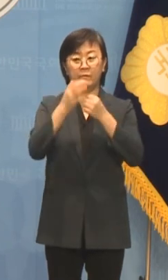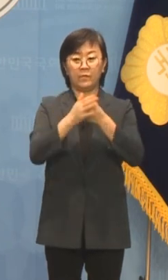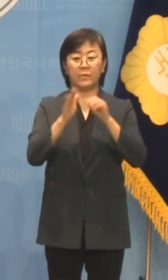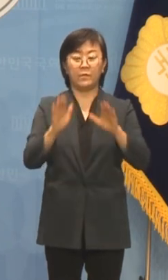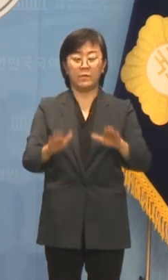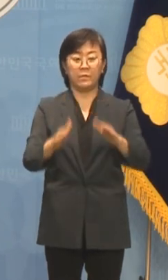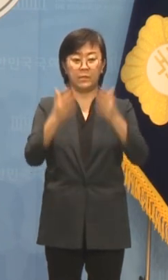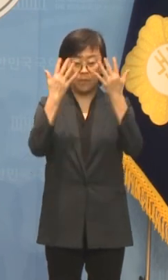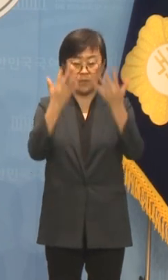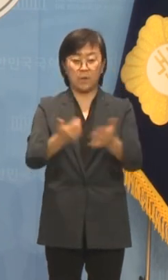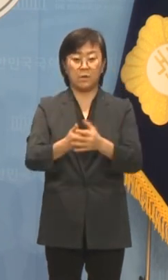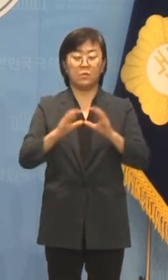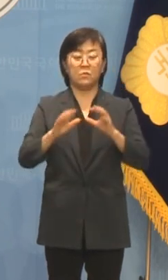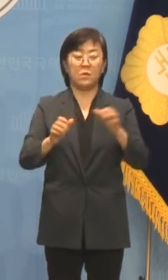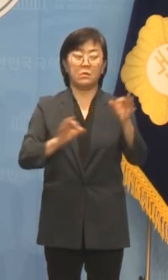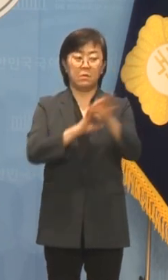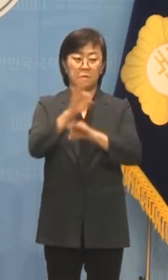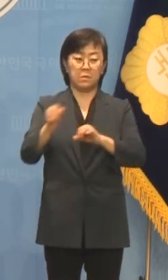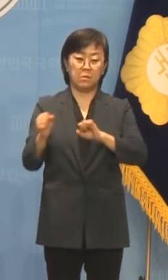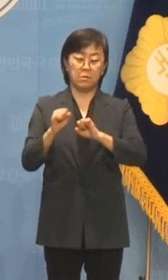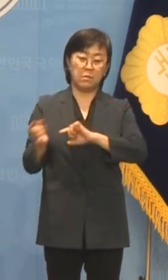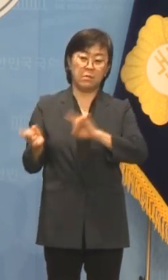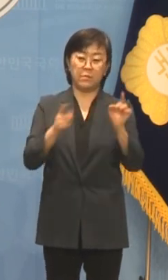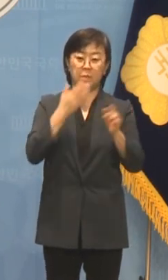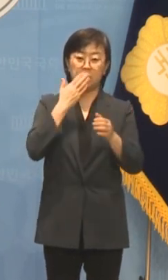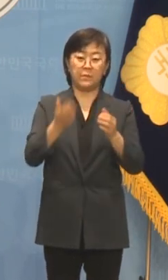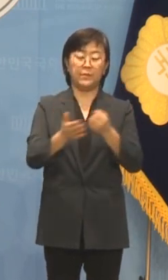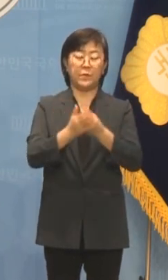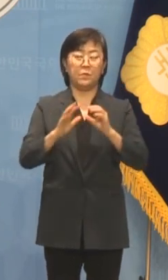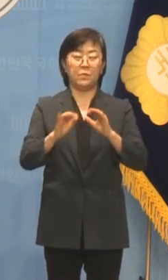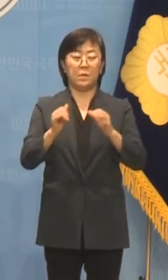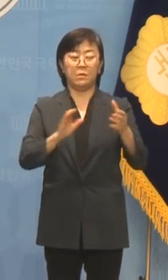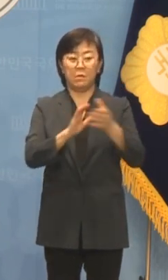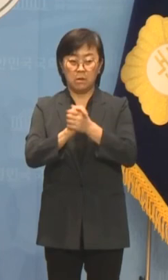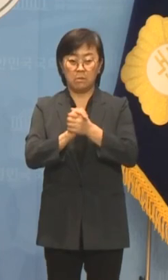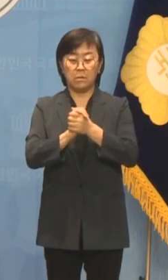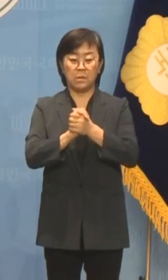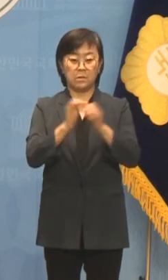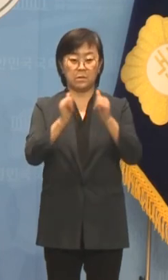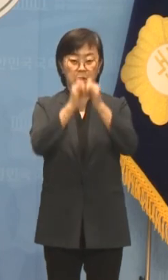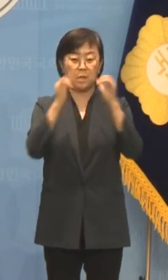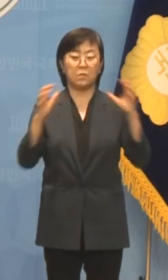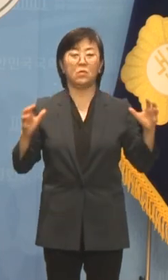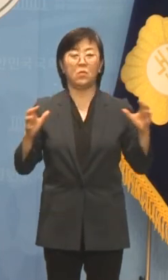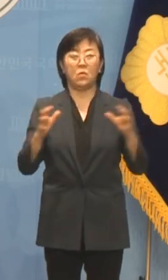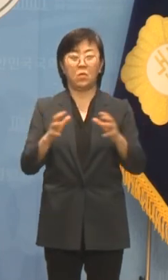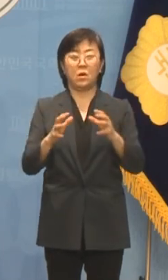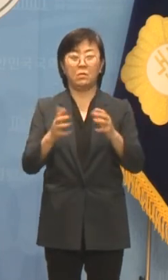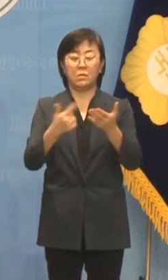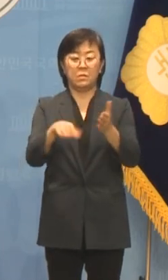이번 사면이 국가 경제에 활력을 불어넣고 국민 화합과 사회 통합을